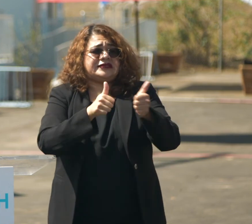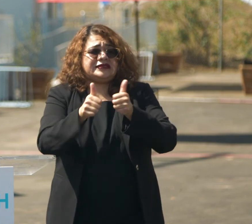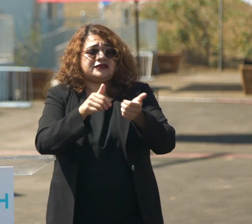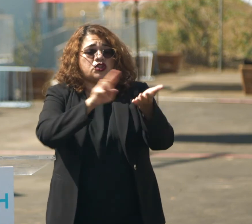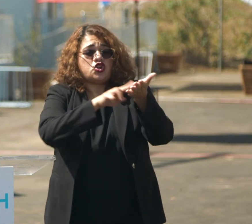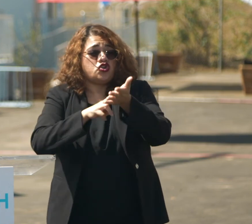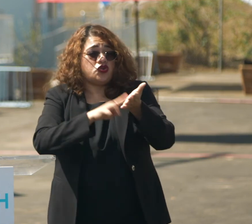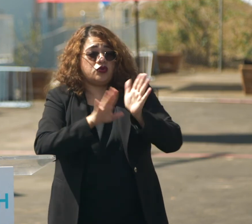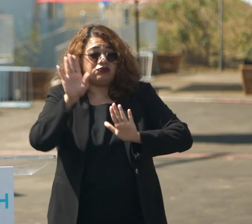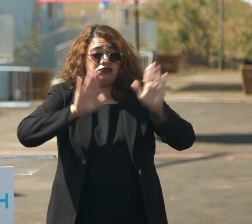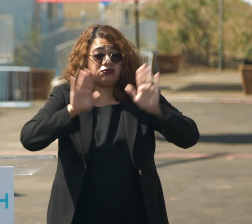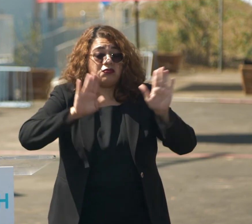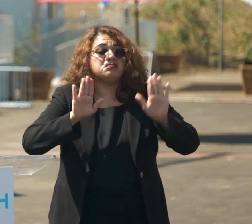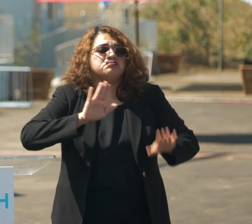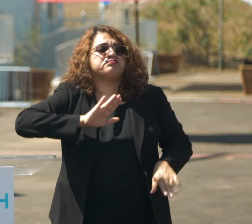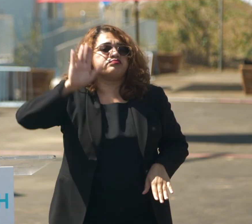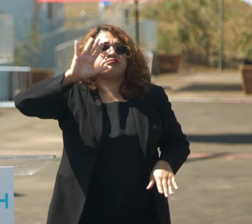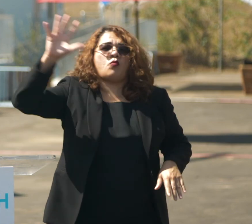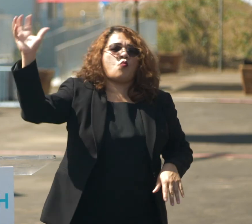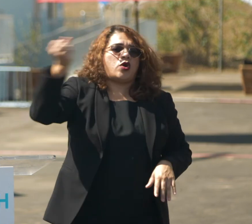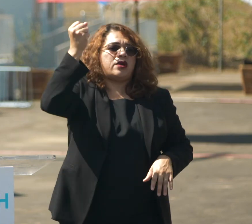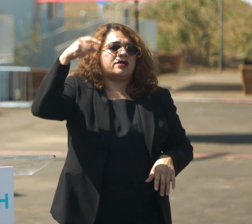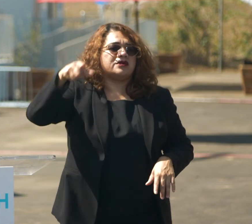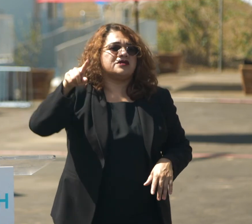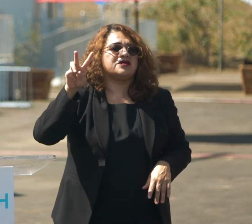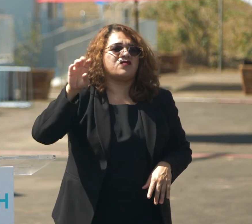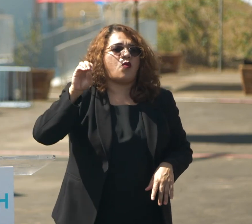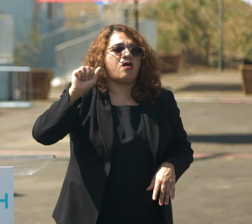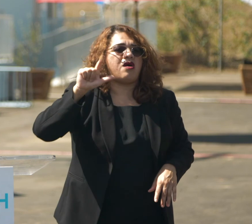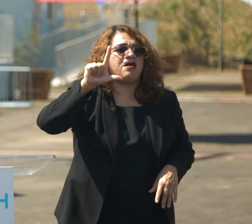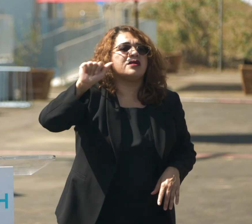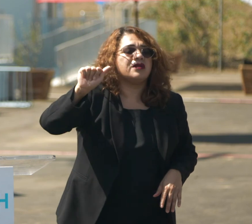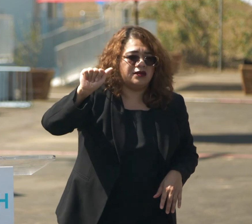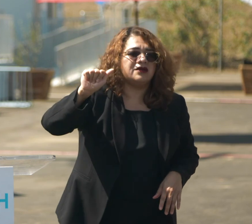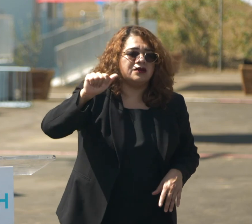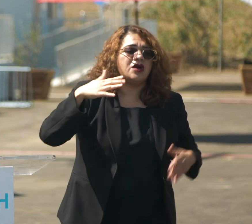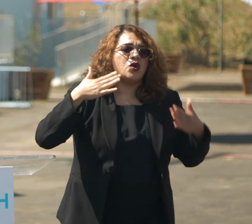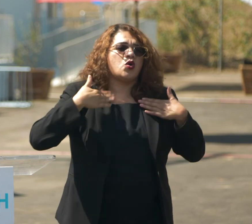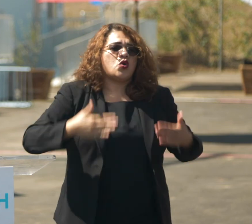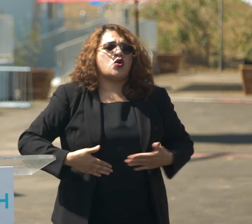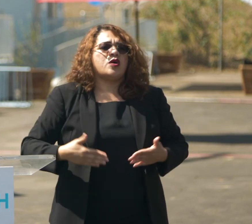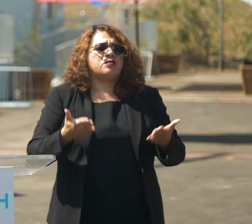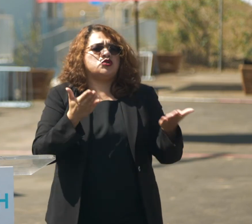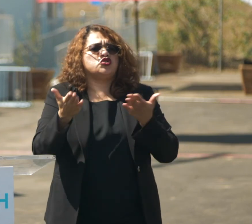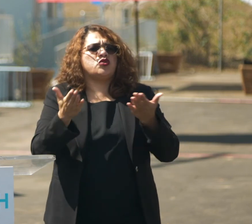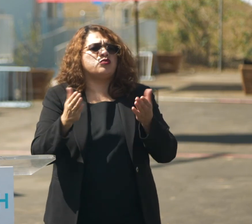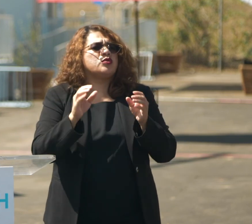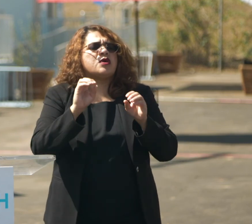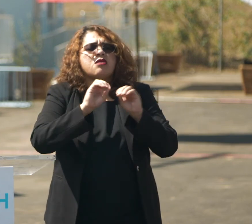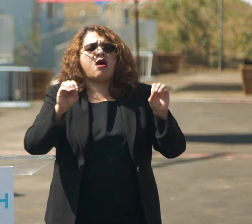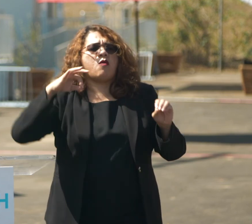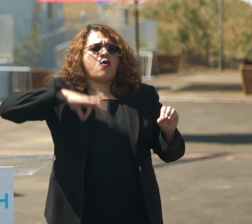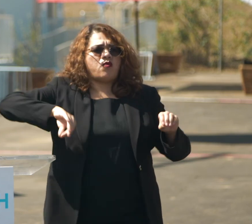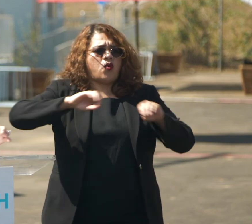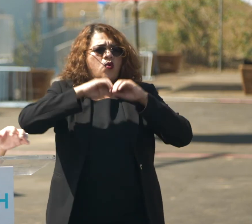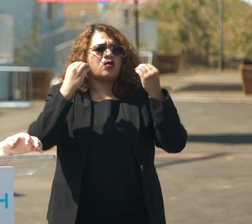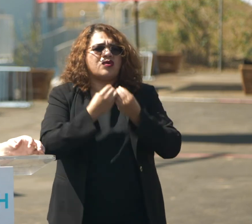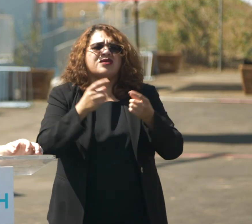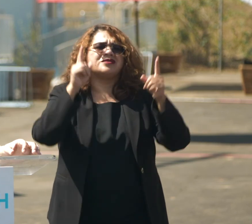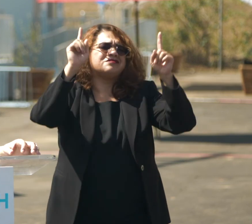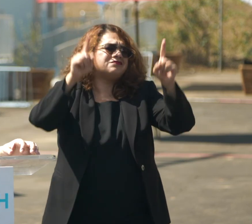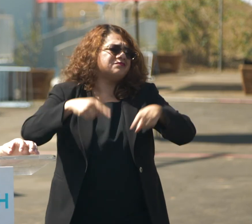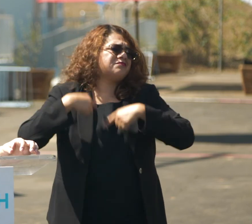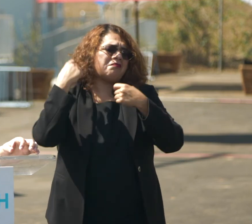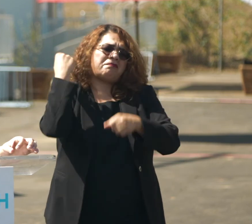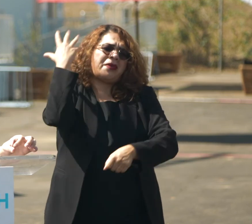sitio. Volunteers of America son una organización de servicios humanos sin fines de lucro con una larga trayectoria en el